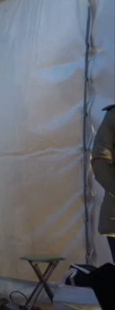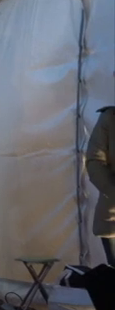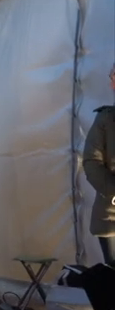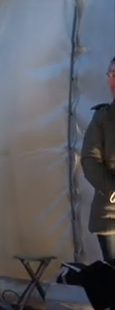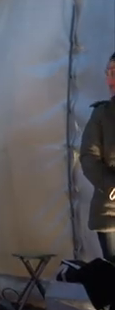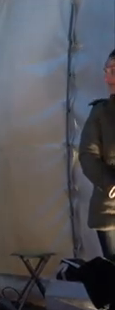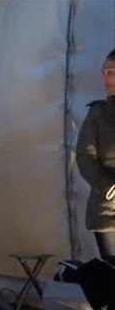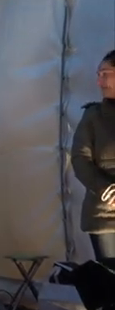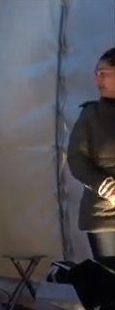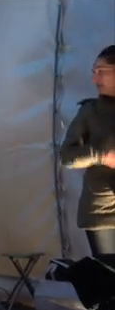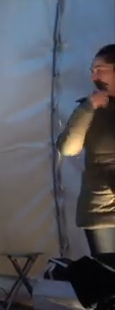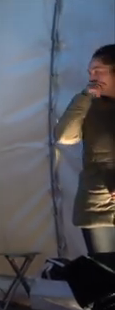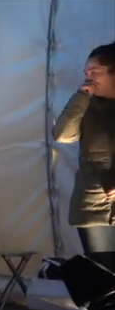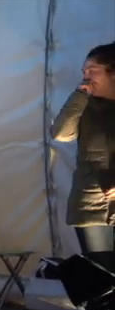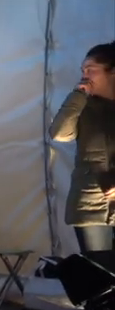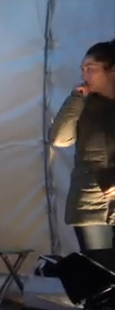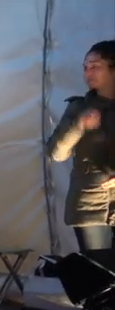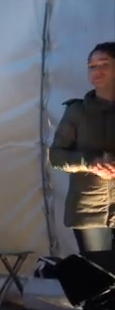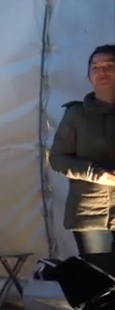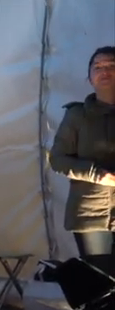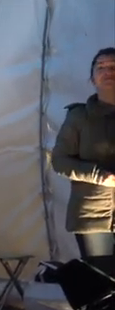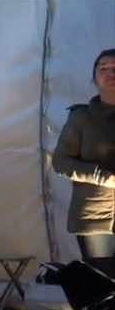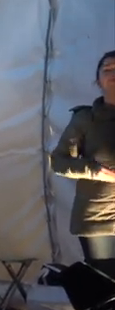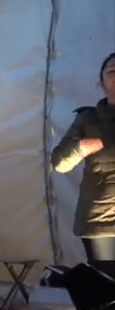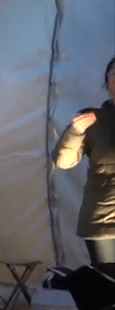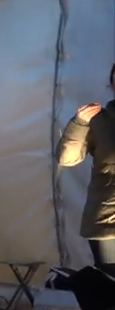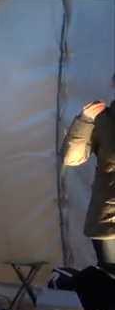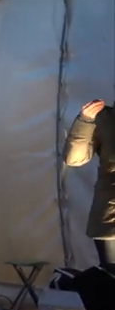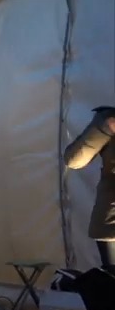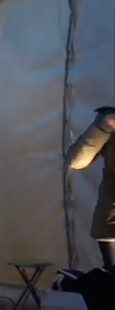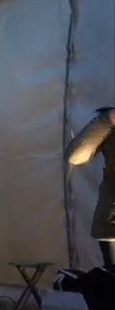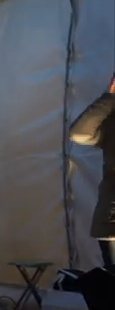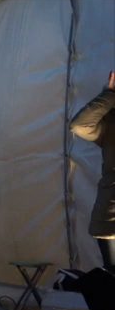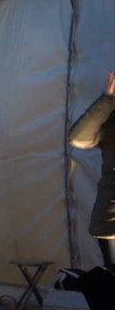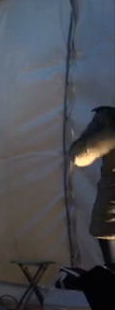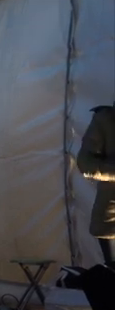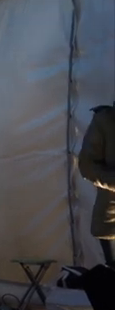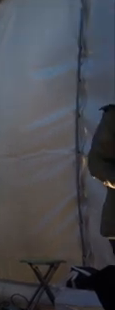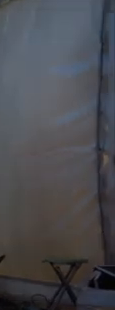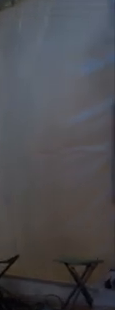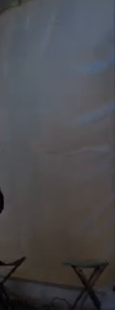¡Vivan las mujeres! ¡Viva!